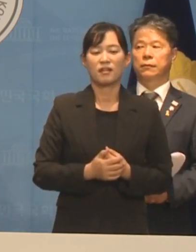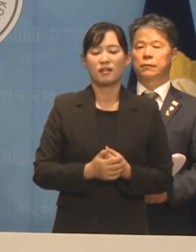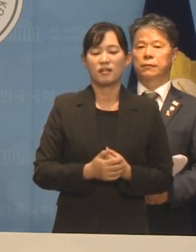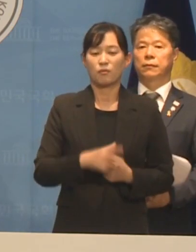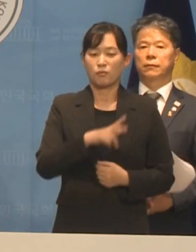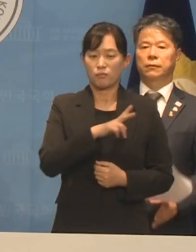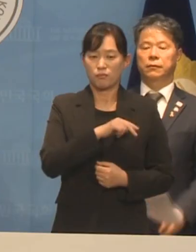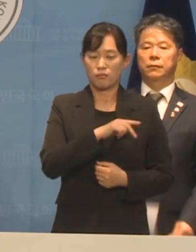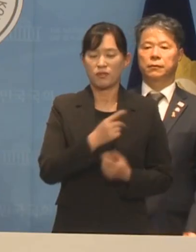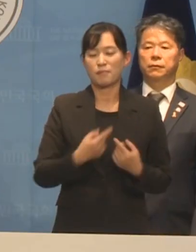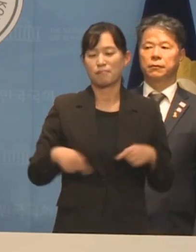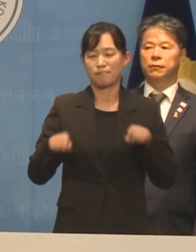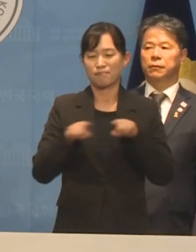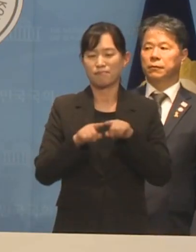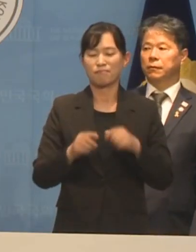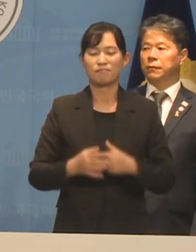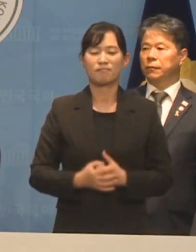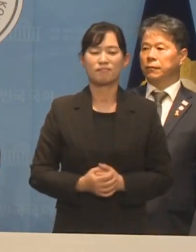보건복지위원 1동.